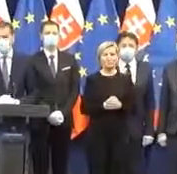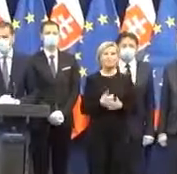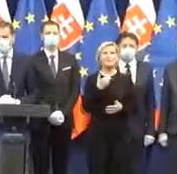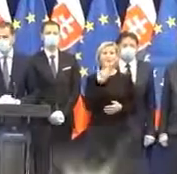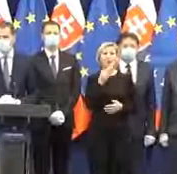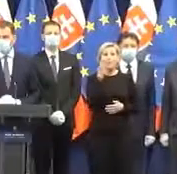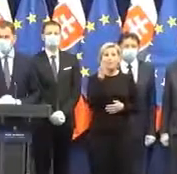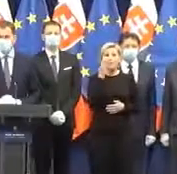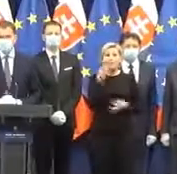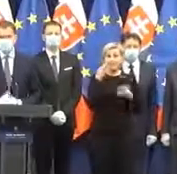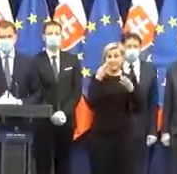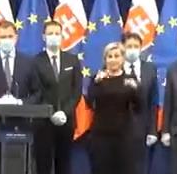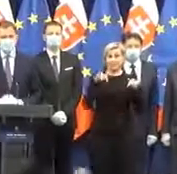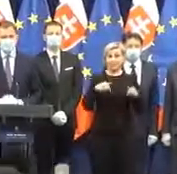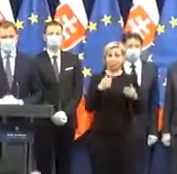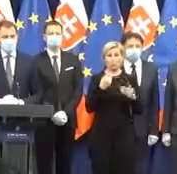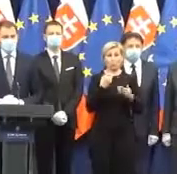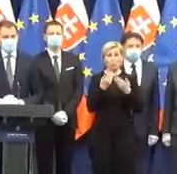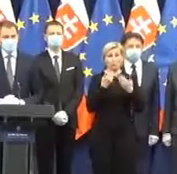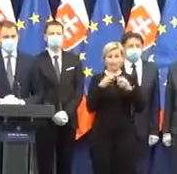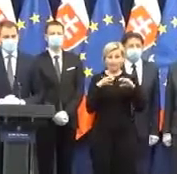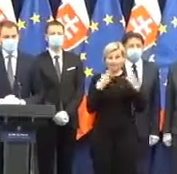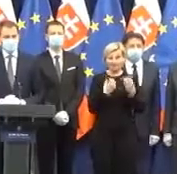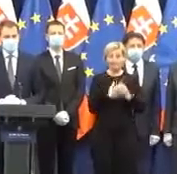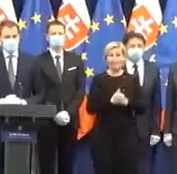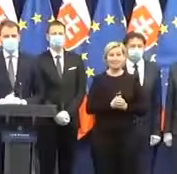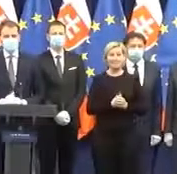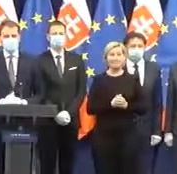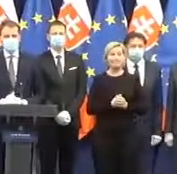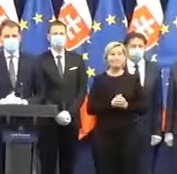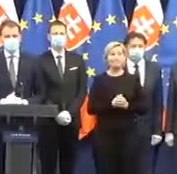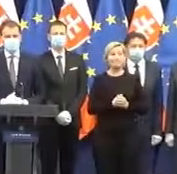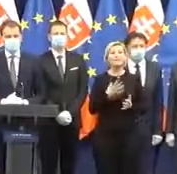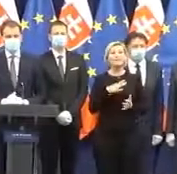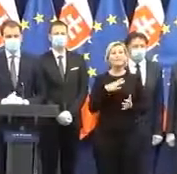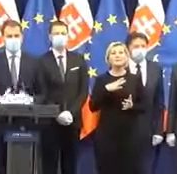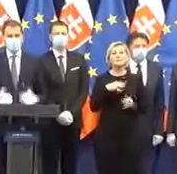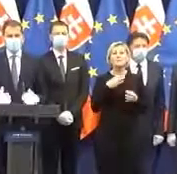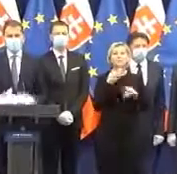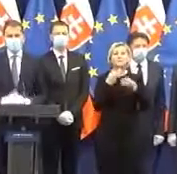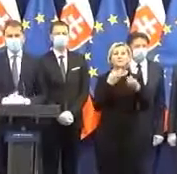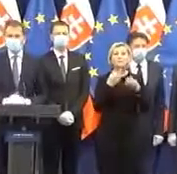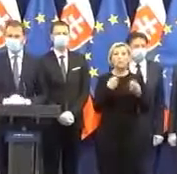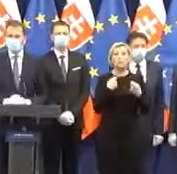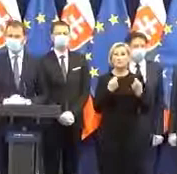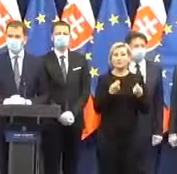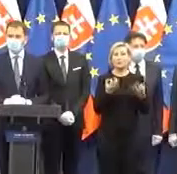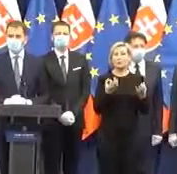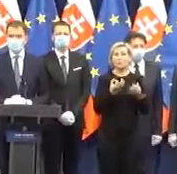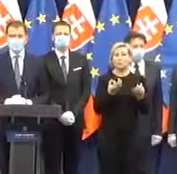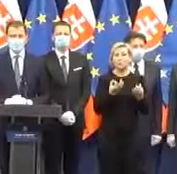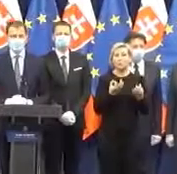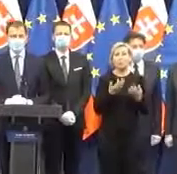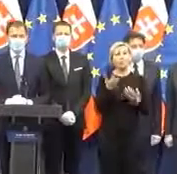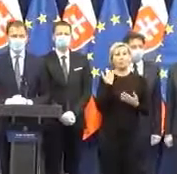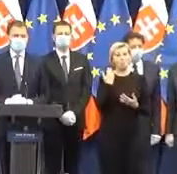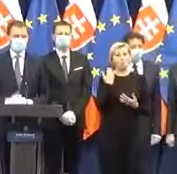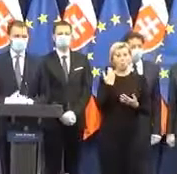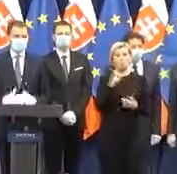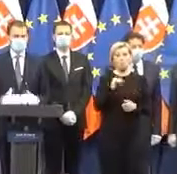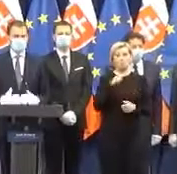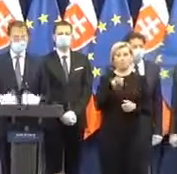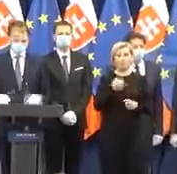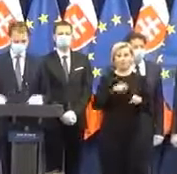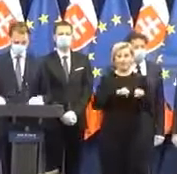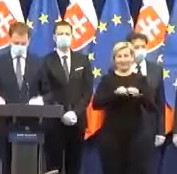tejto tlačovej konferencii, kde vás chceme informovať o tom, ako prebiehala a o čom bola prvá